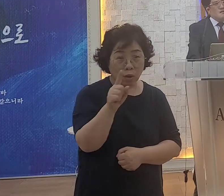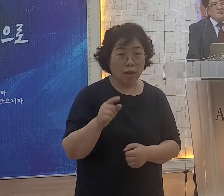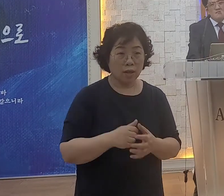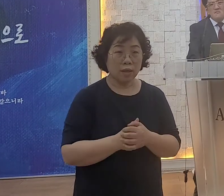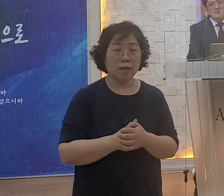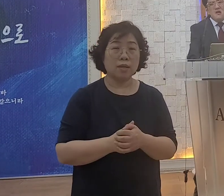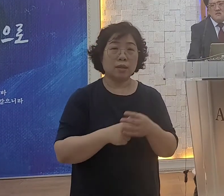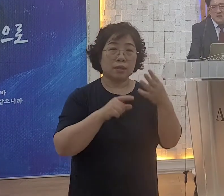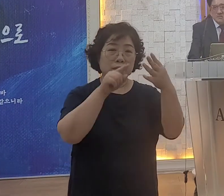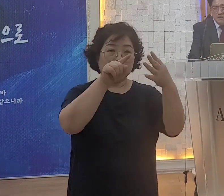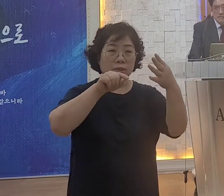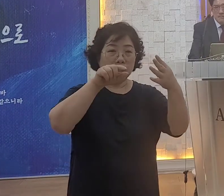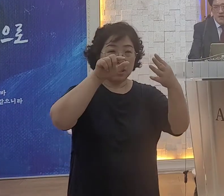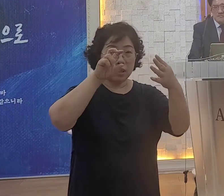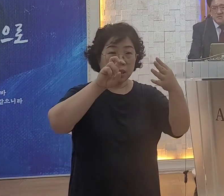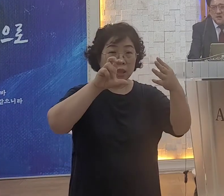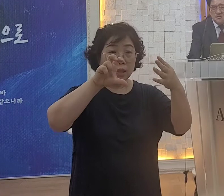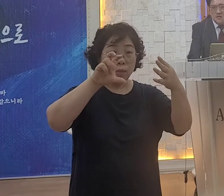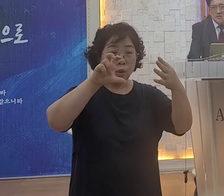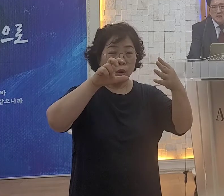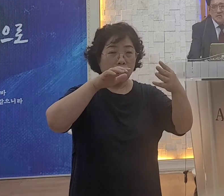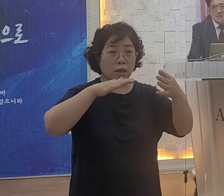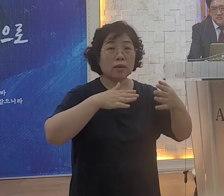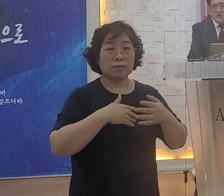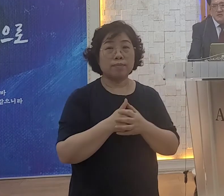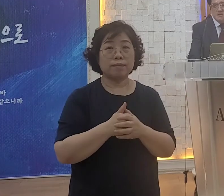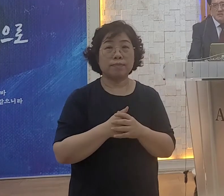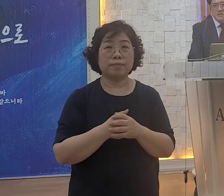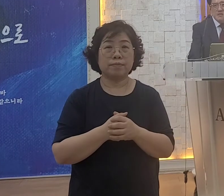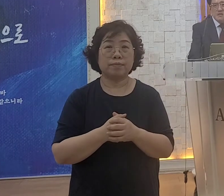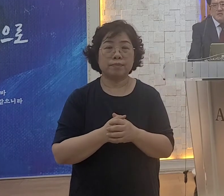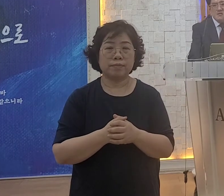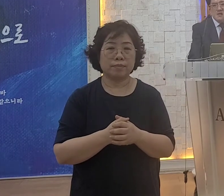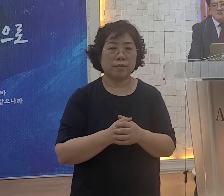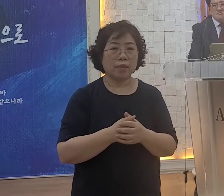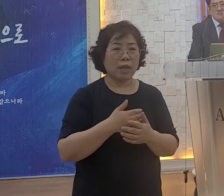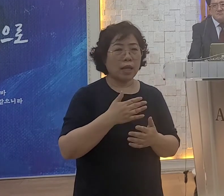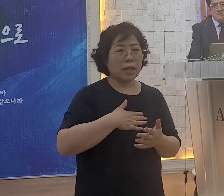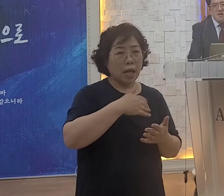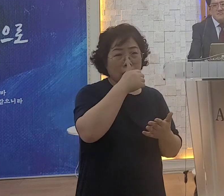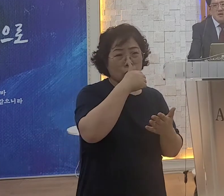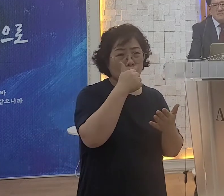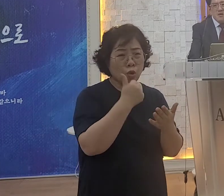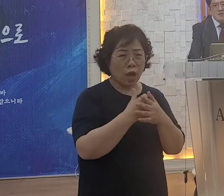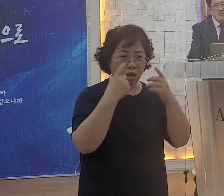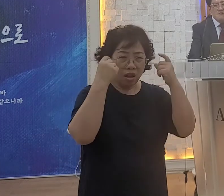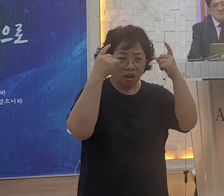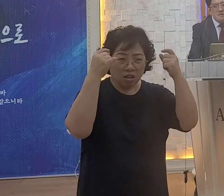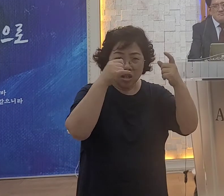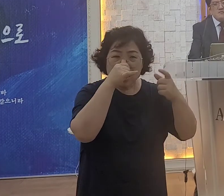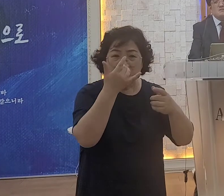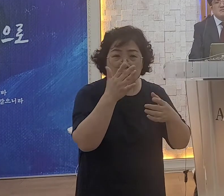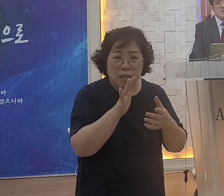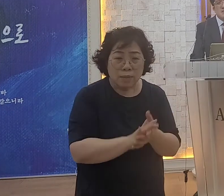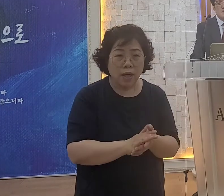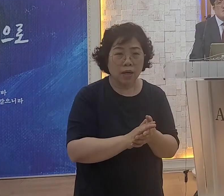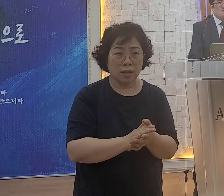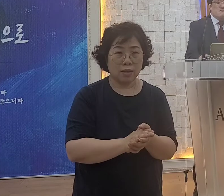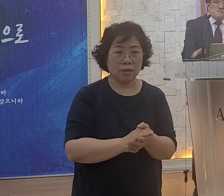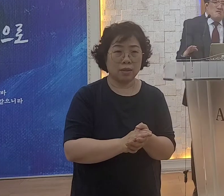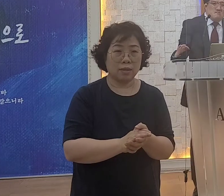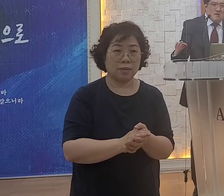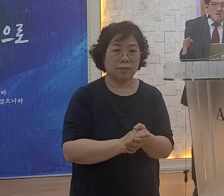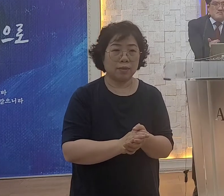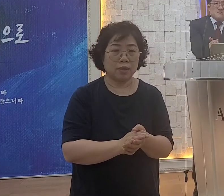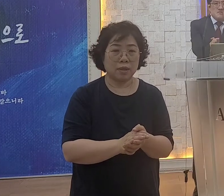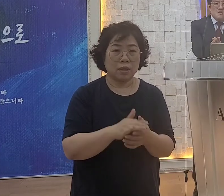나는 죄가 없는 게 아니라 했잖아요. 죄가 없어진 게 아니라 했잖아요. 있는데 그 예수 그리스도의 피로 말미암아 어렵다고 받았는데